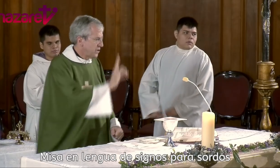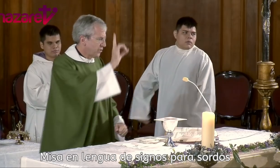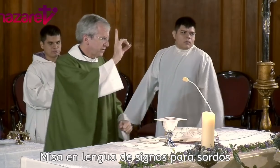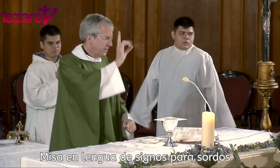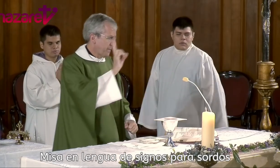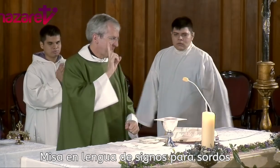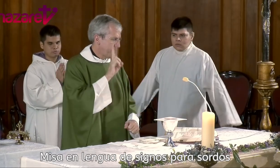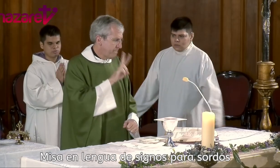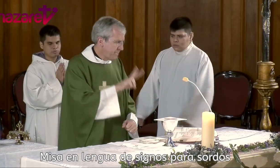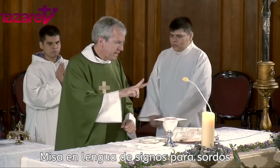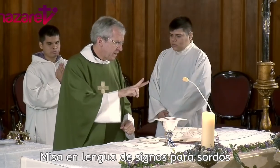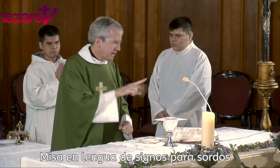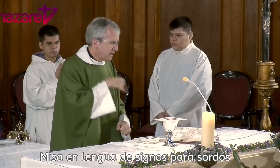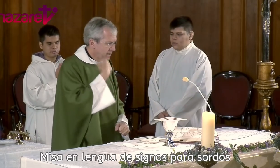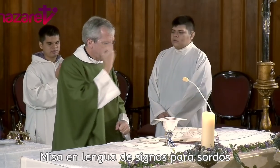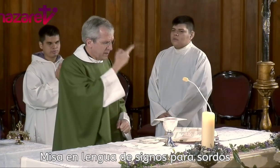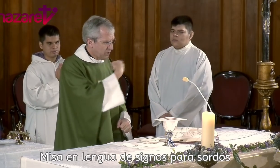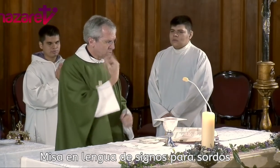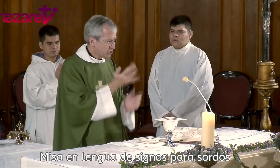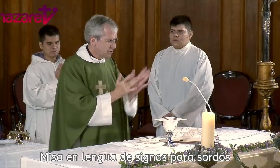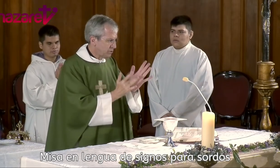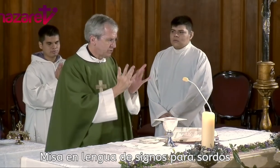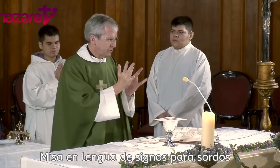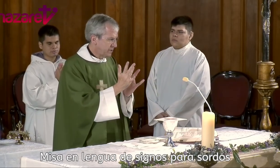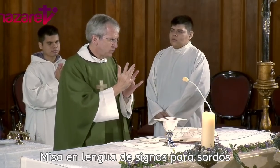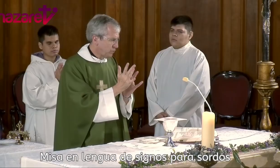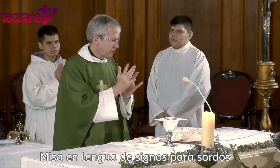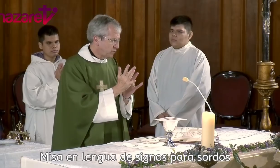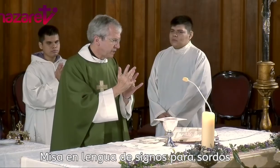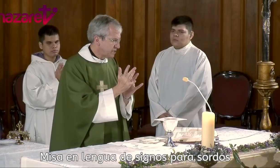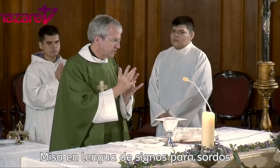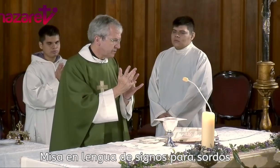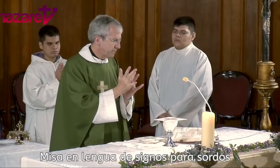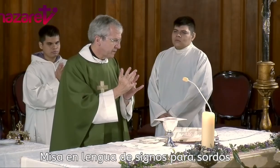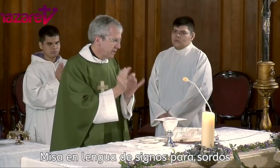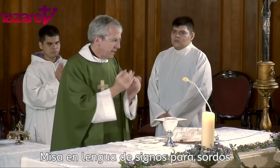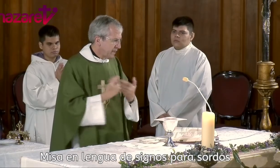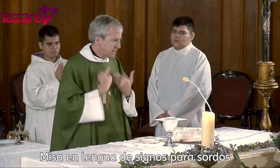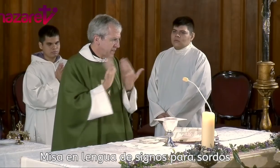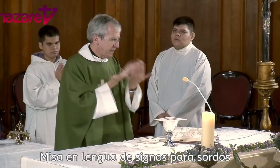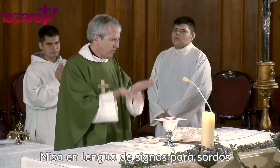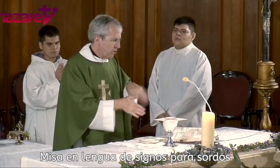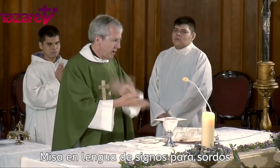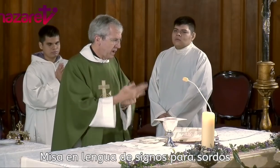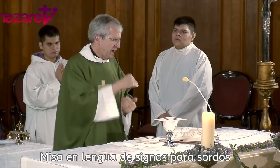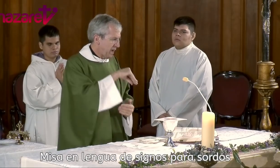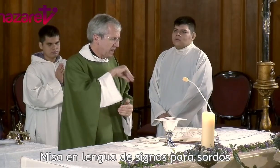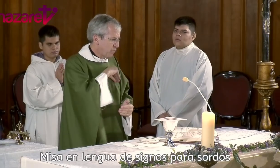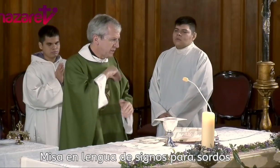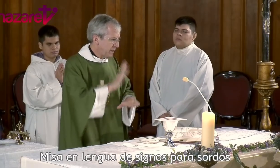Señor, mira el rostro de tu Cristo, que se entregó a la muerte